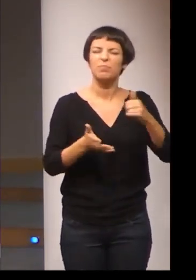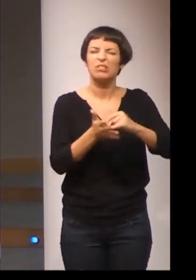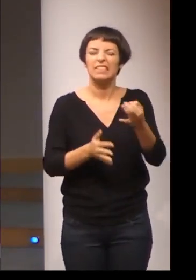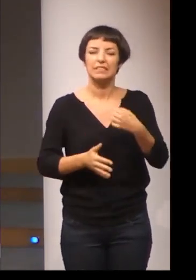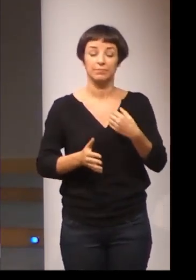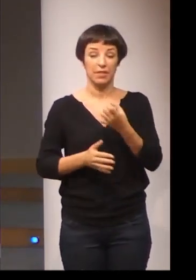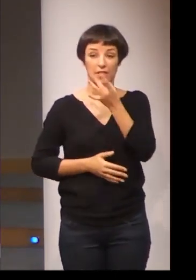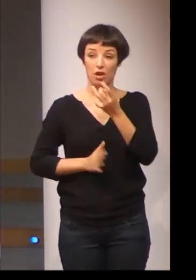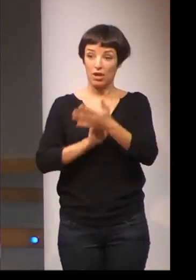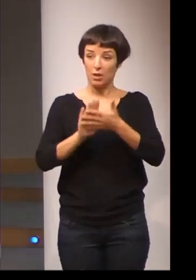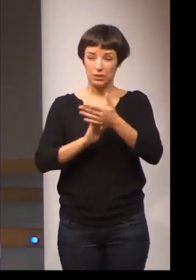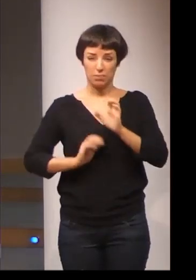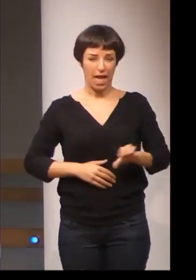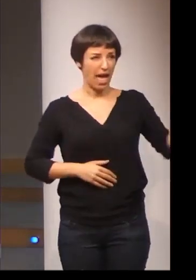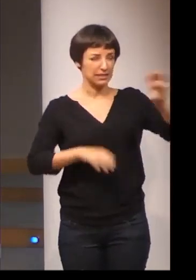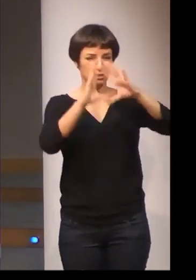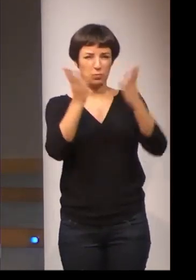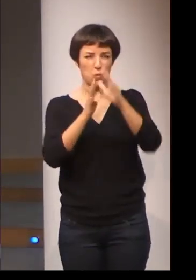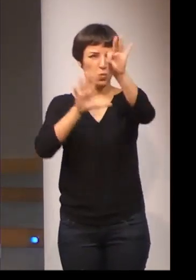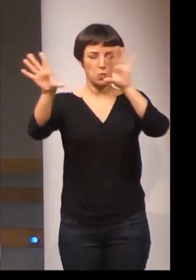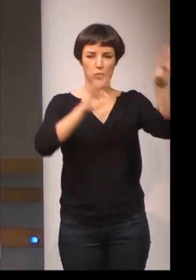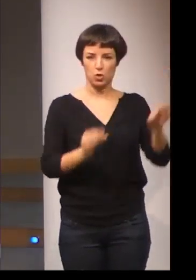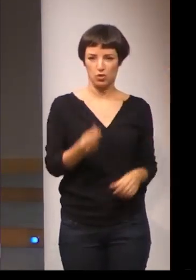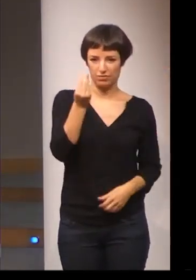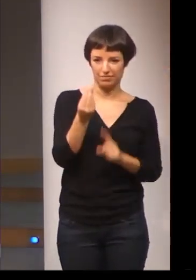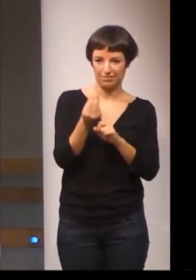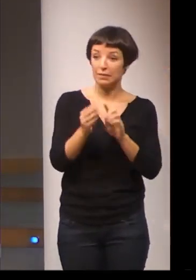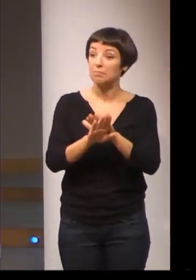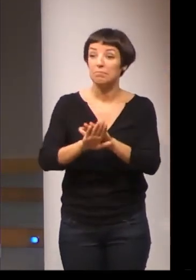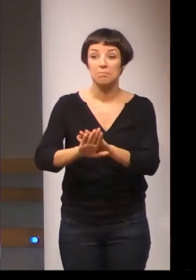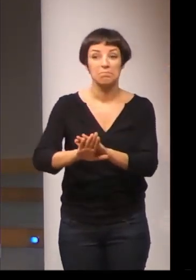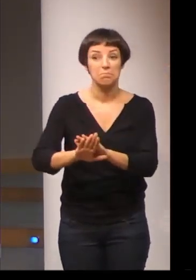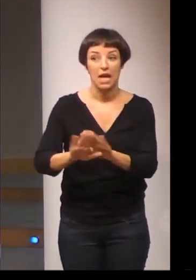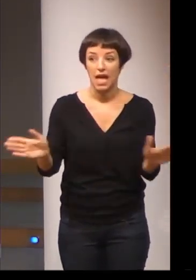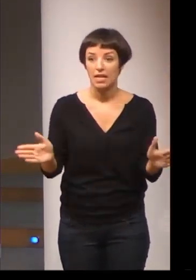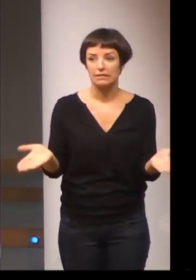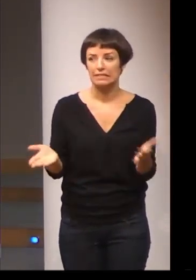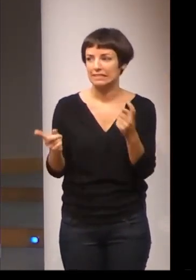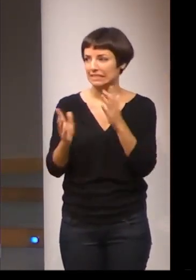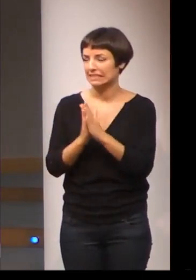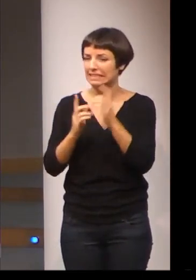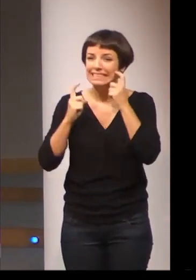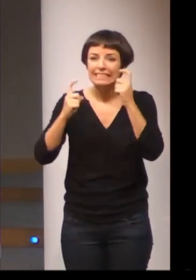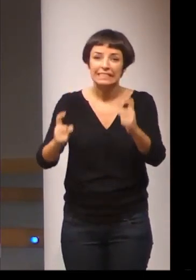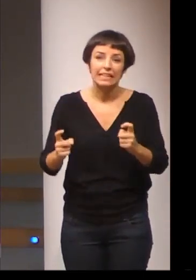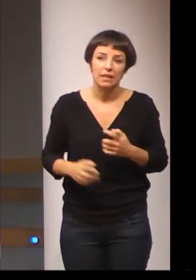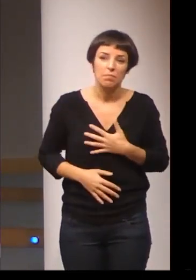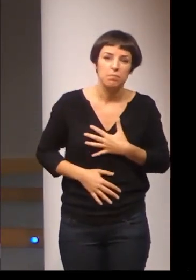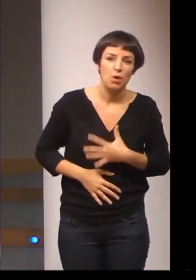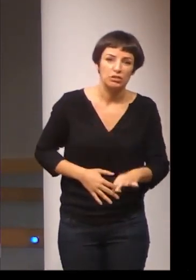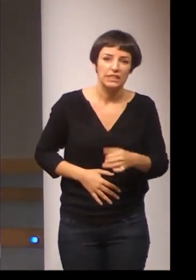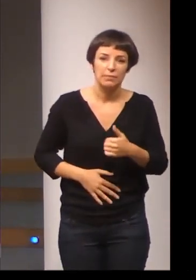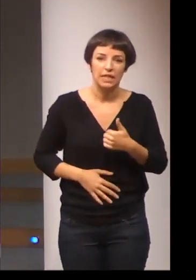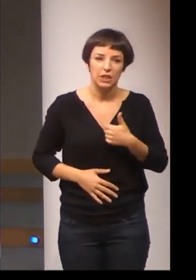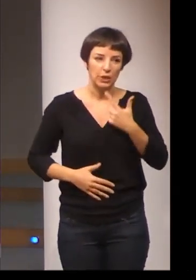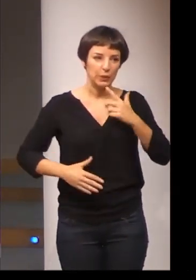de lengua de signos de diferentes países del mundo. Ricardo, más, intentad en la medida de lo posible no ponerme en un